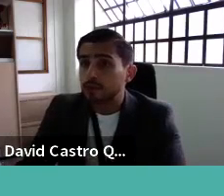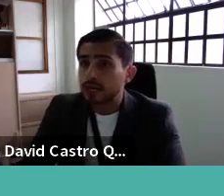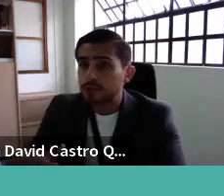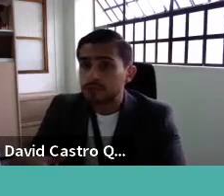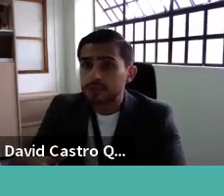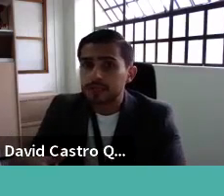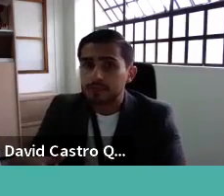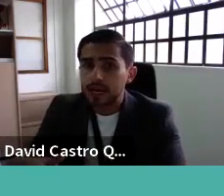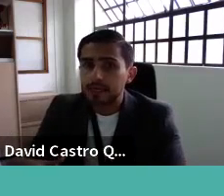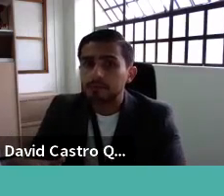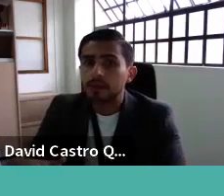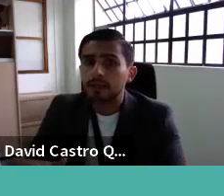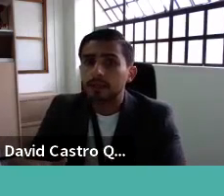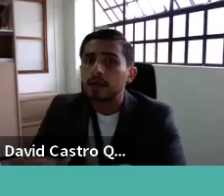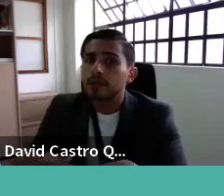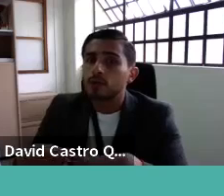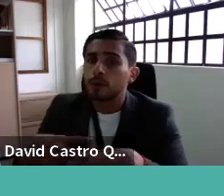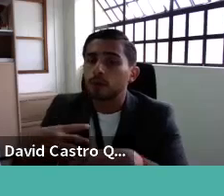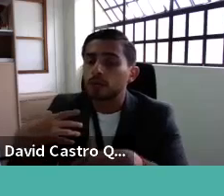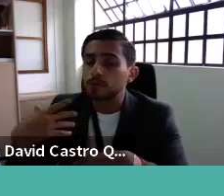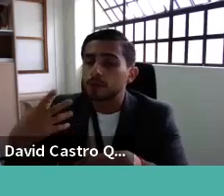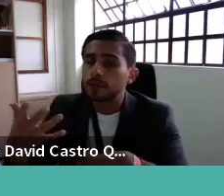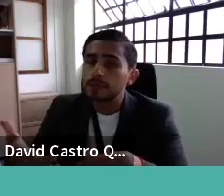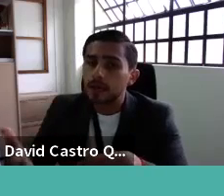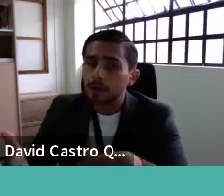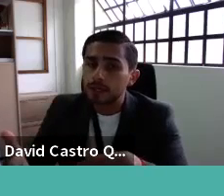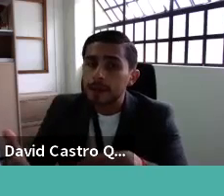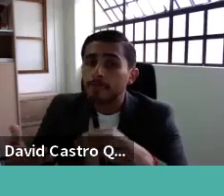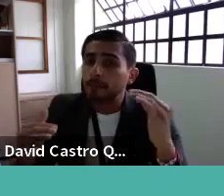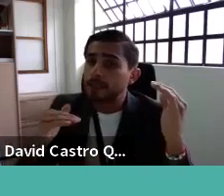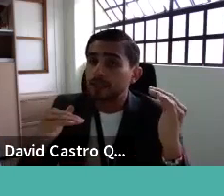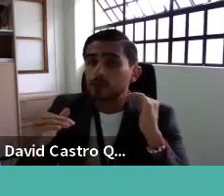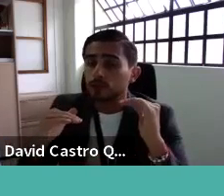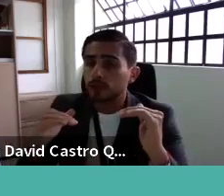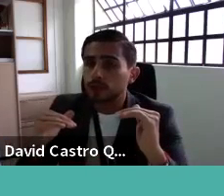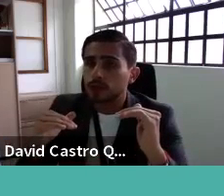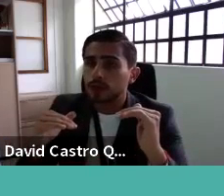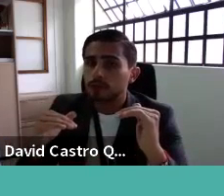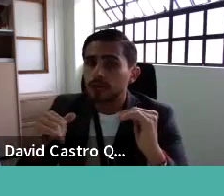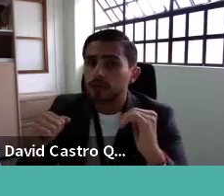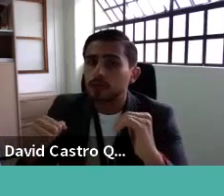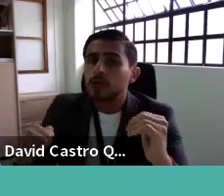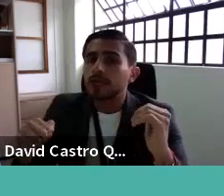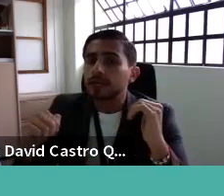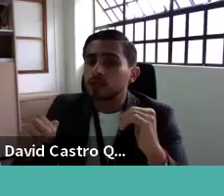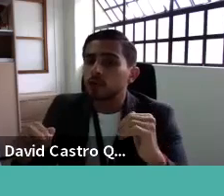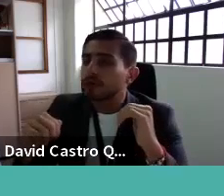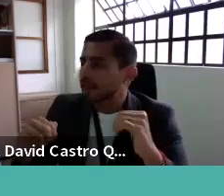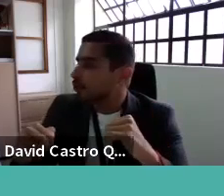buenas o respuestas malas. simplemente son preguntas problematizadoras a partir de los contenidos que vamos viendo y que yo quiero